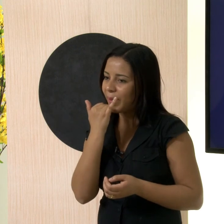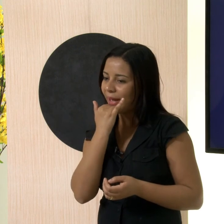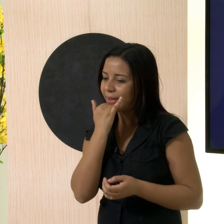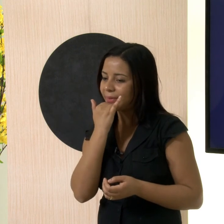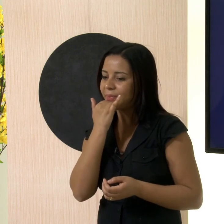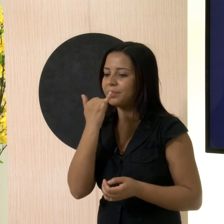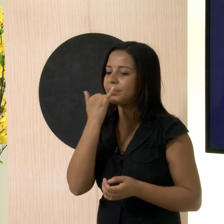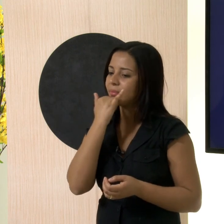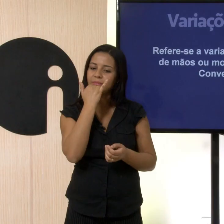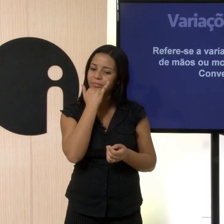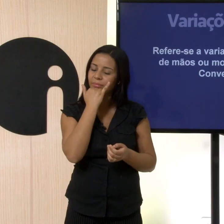Desculpar.